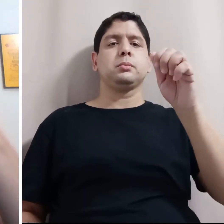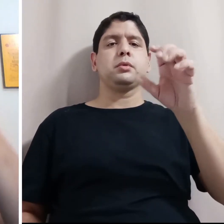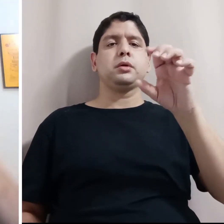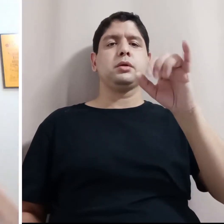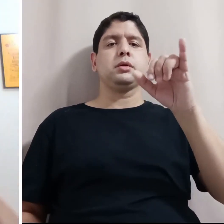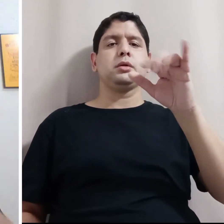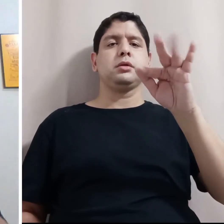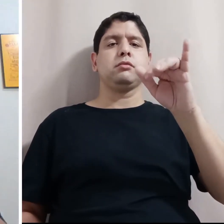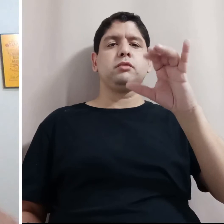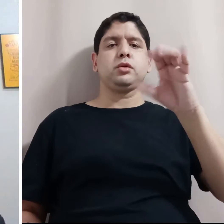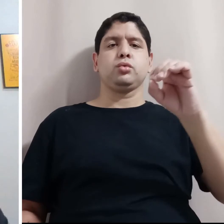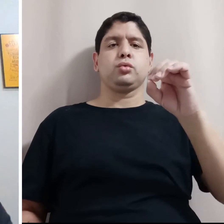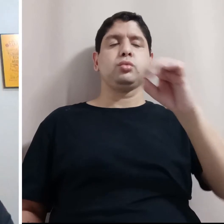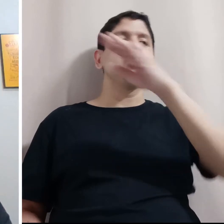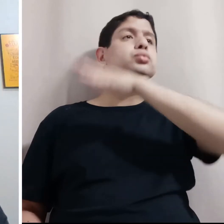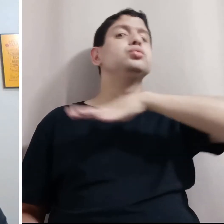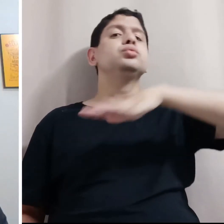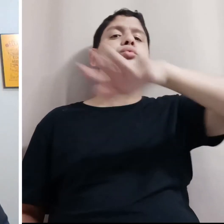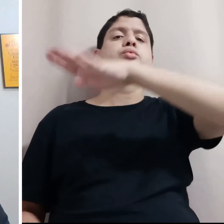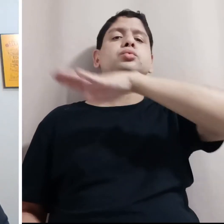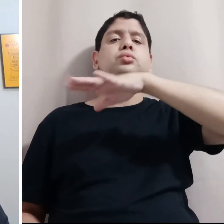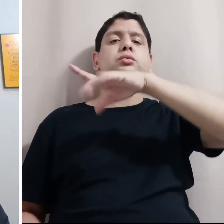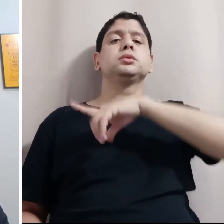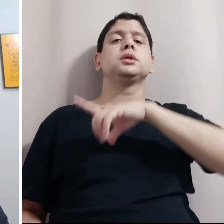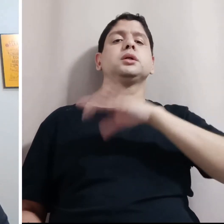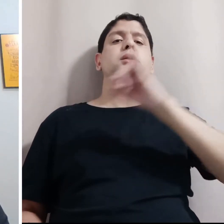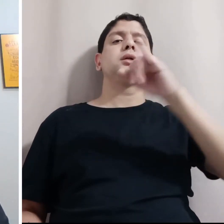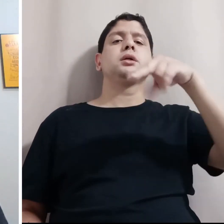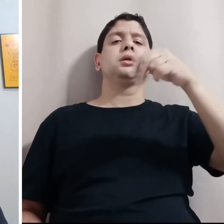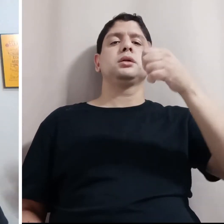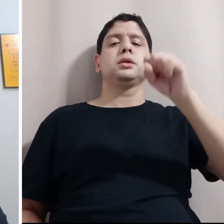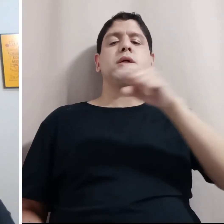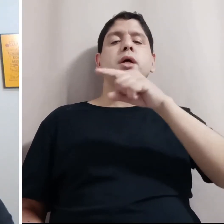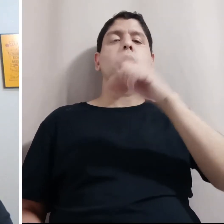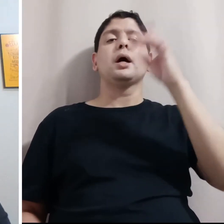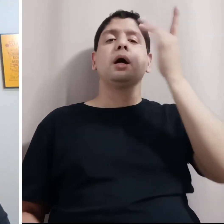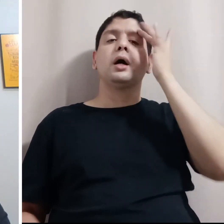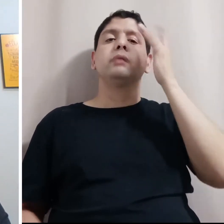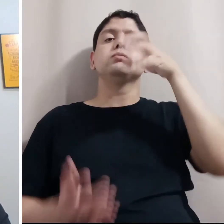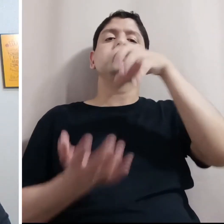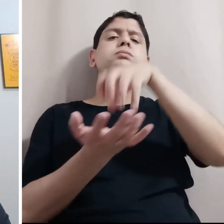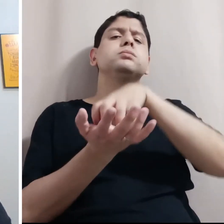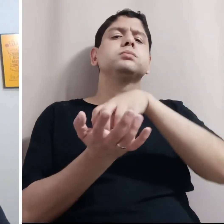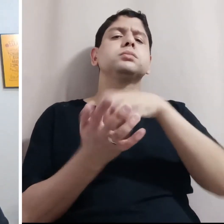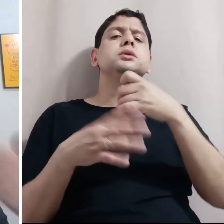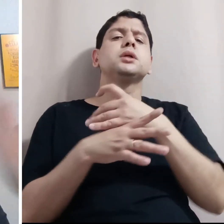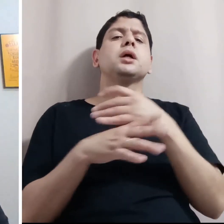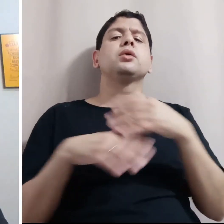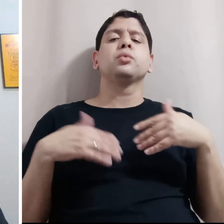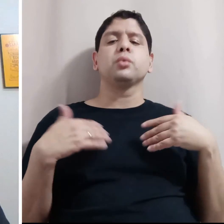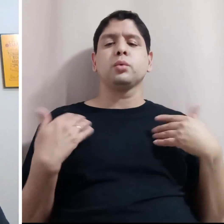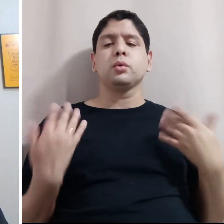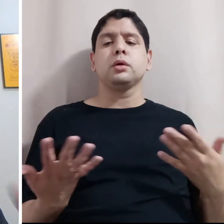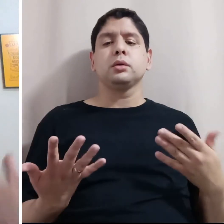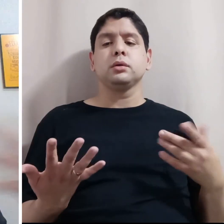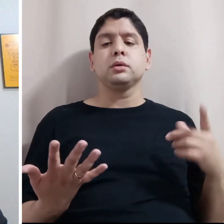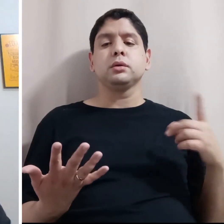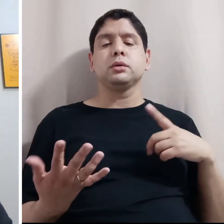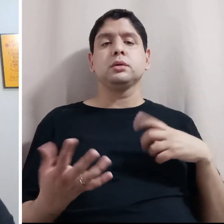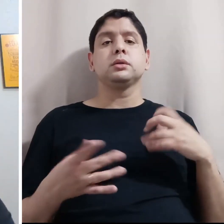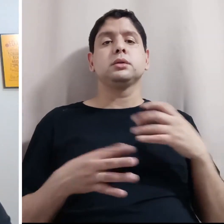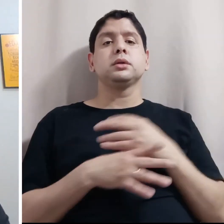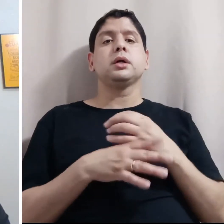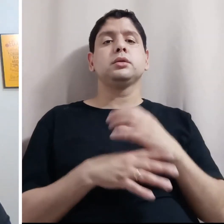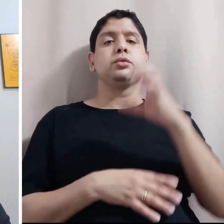e o mar, né, a gente tinha o território dos Incas. Eles acreditavam que a capital deles, né, também construíram cidades, a